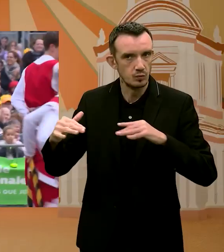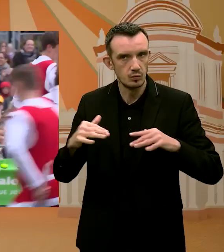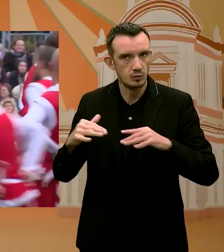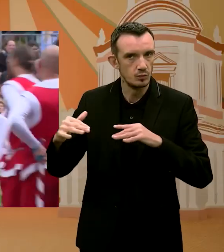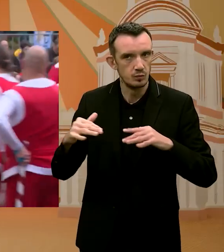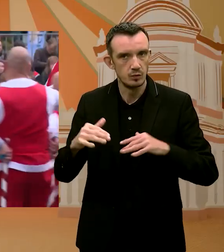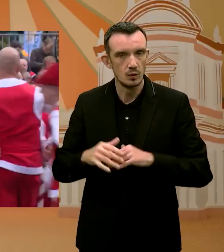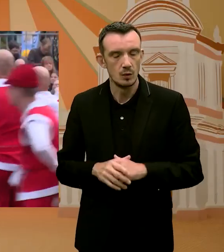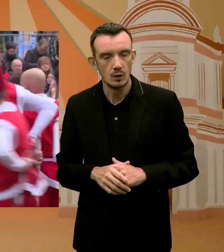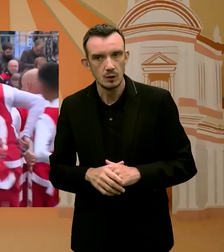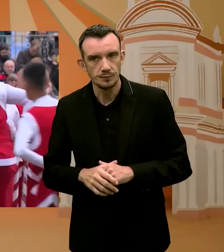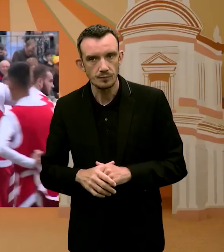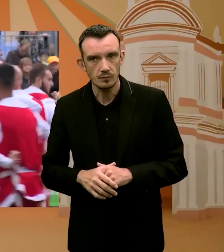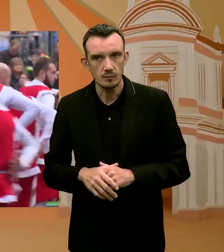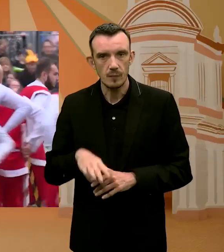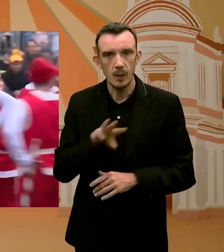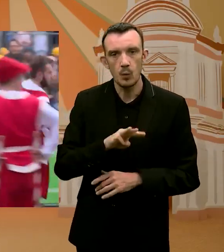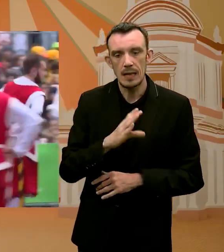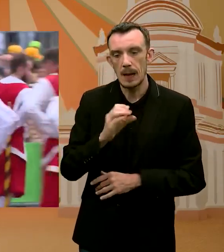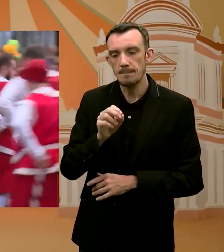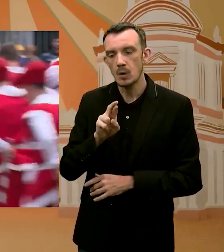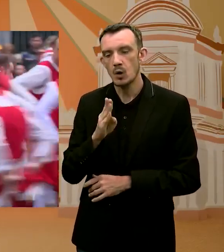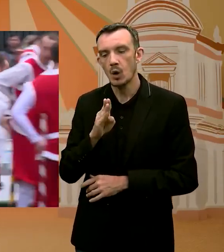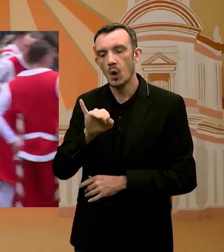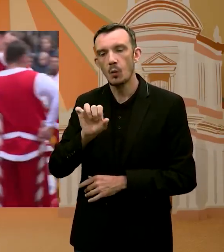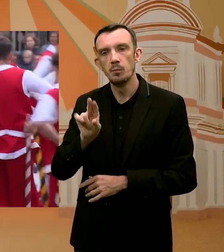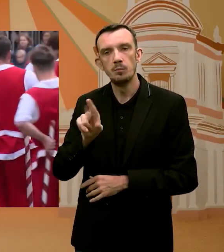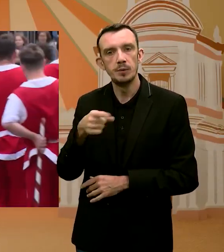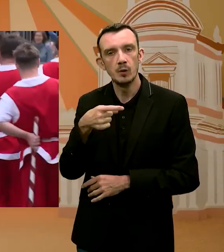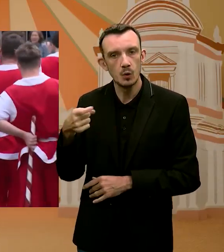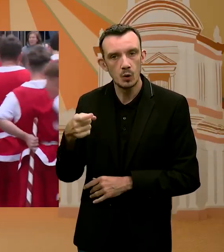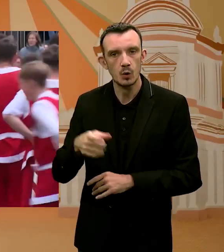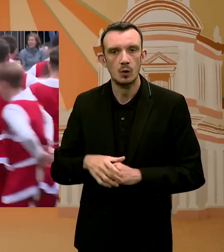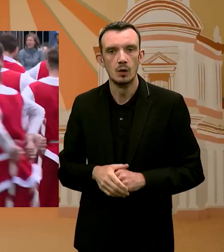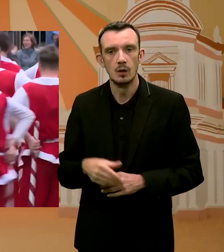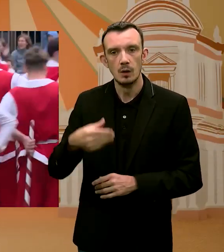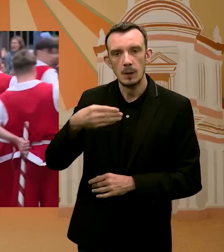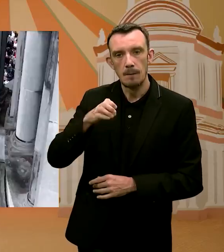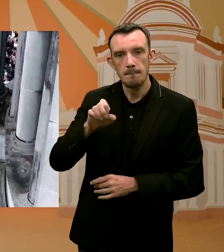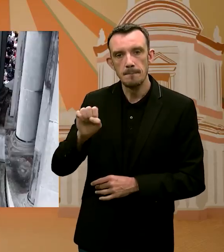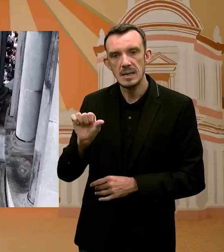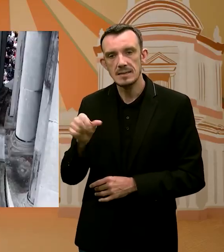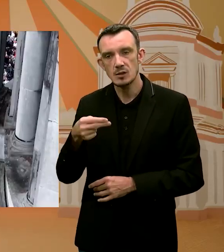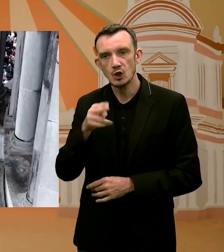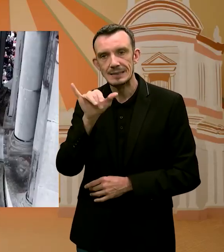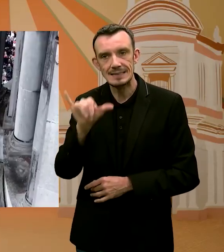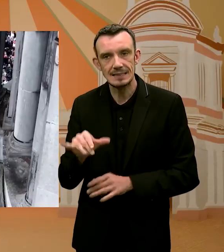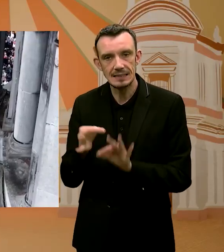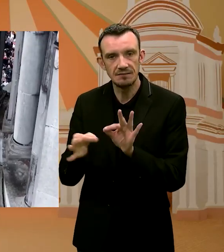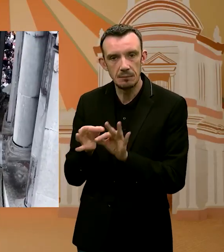Liam Corbiot, toujours présent aussi. Les frères Tsenki. Oui. Ouais, il y a